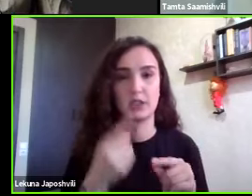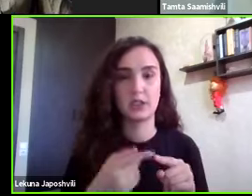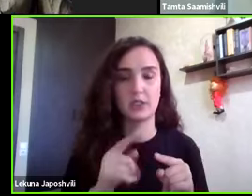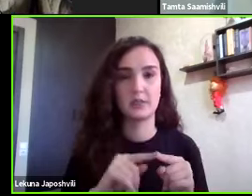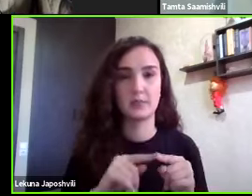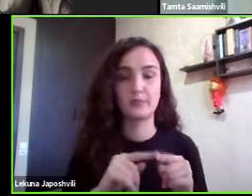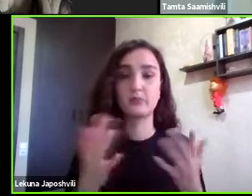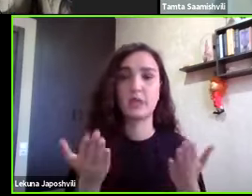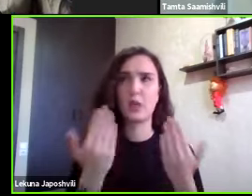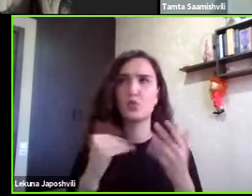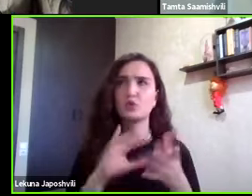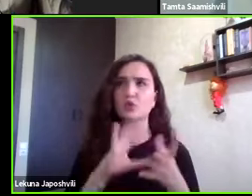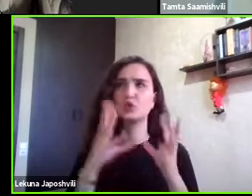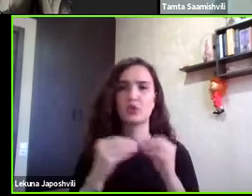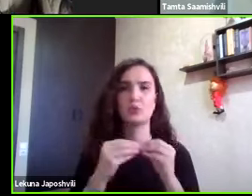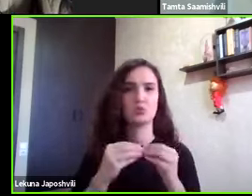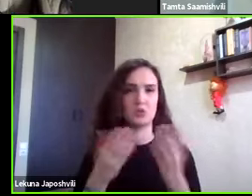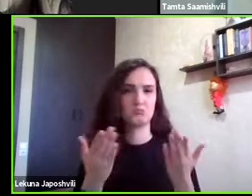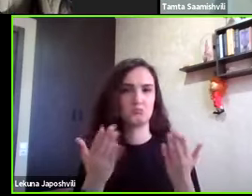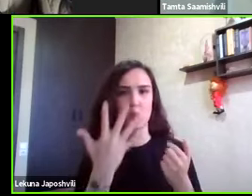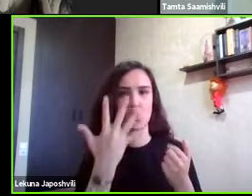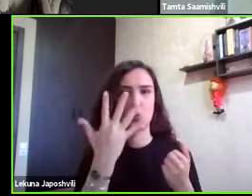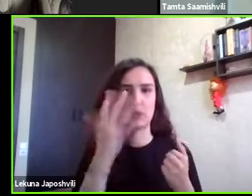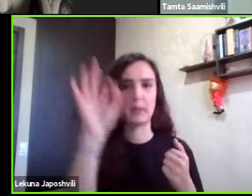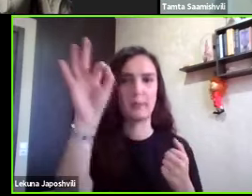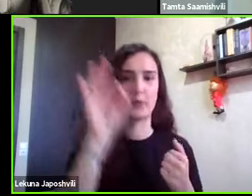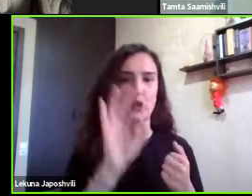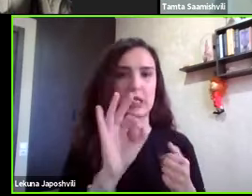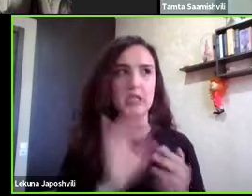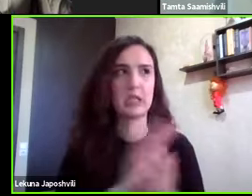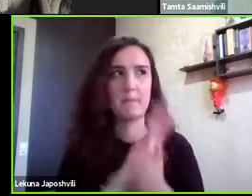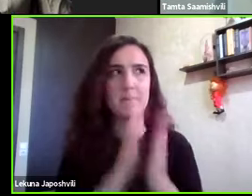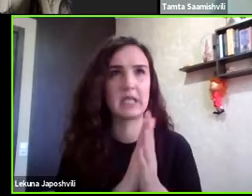ნუ გამოდის ჯამში, რომ ესე იგი 5% მთელი